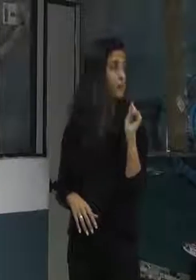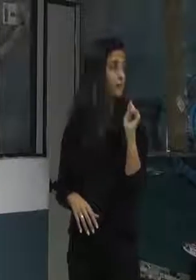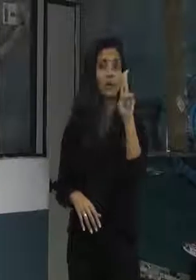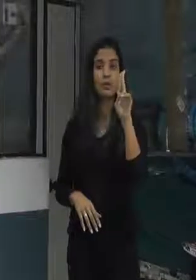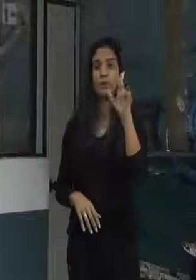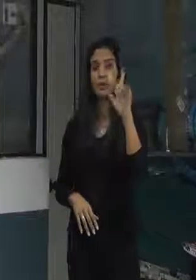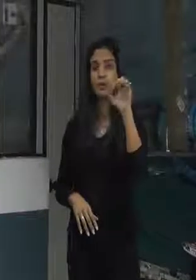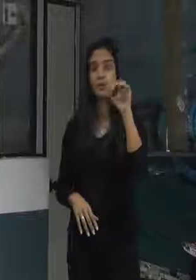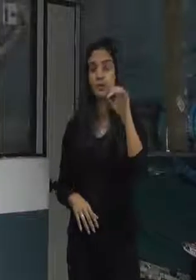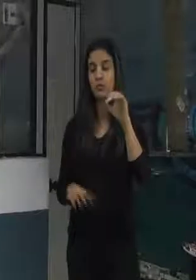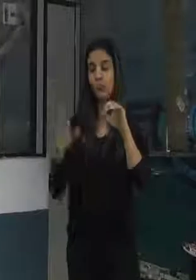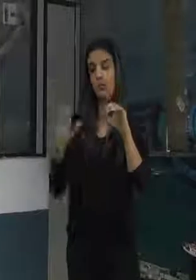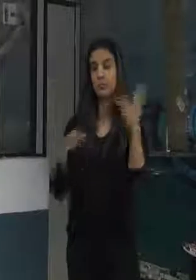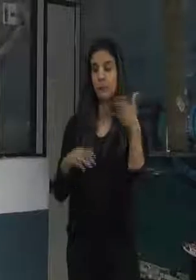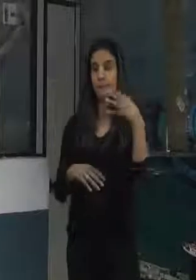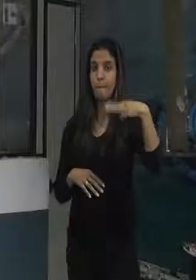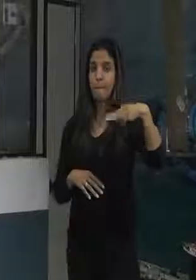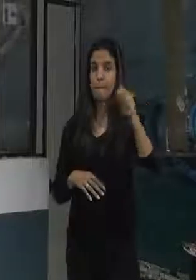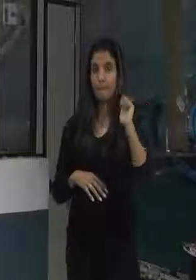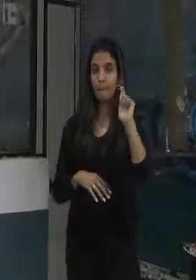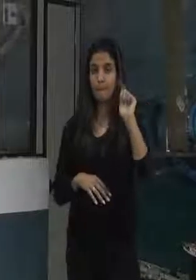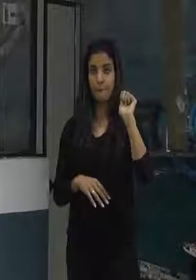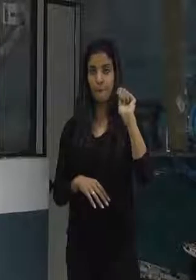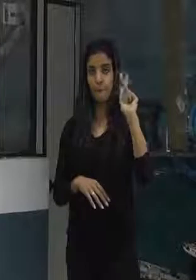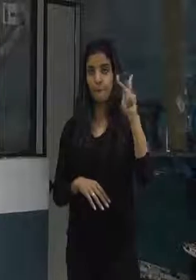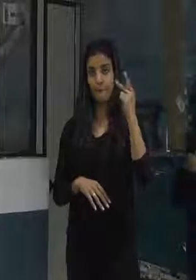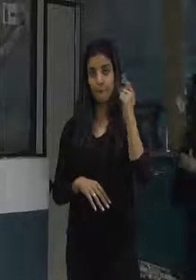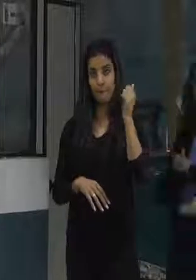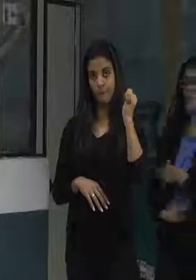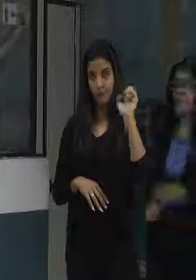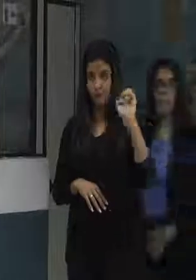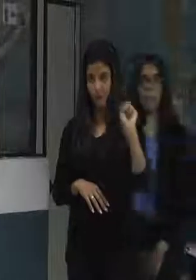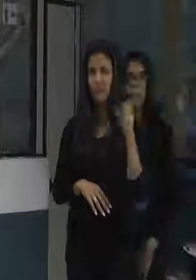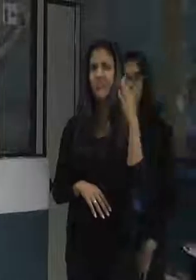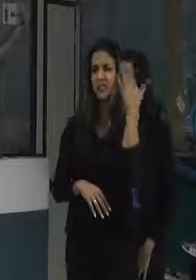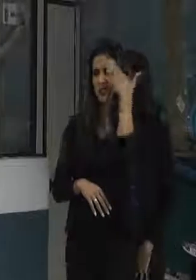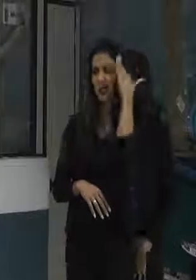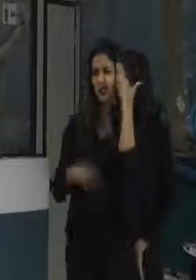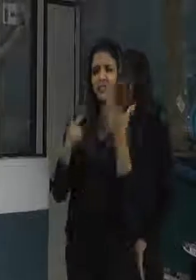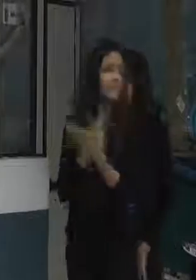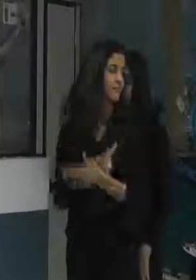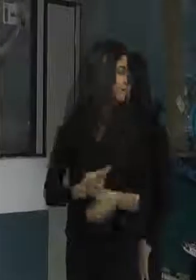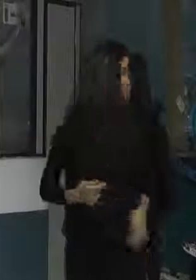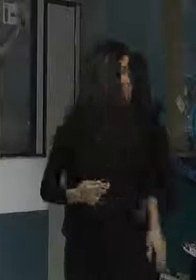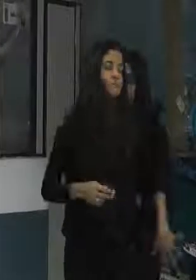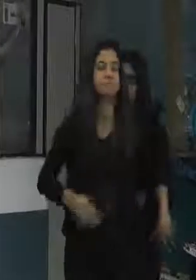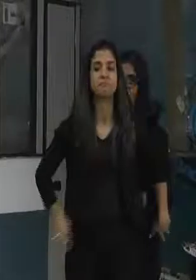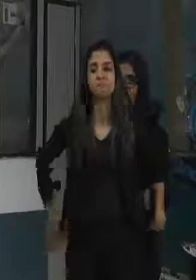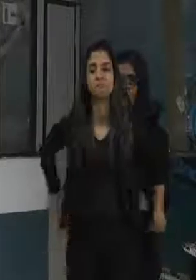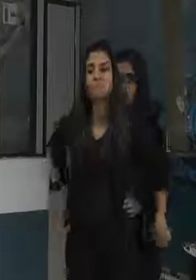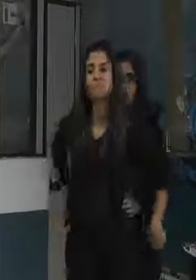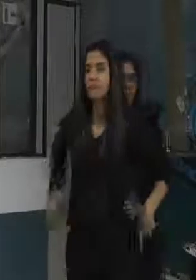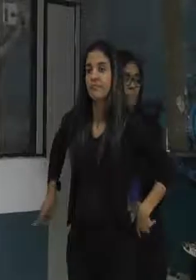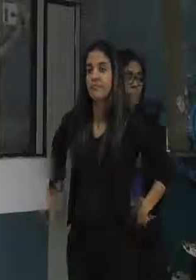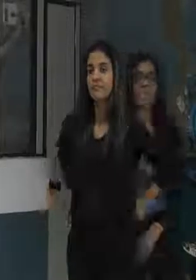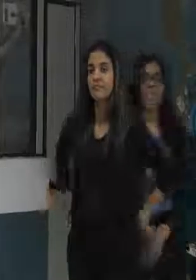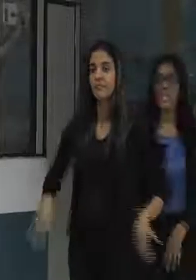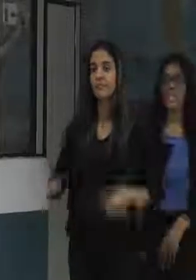seu principal candidato a deputado federal? Eu sei que é uma vergonha, mas é o deputado do partido dele, que o governador Rui